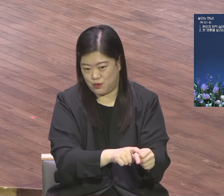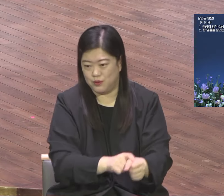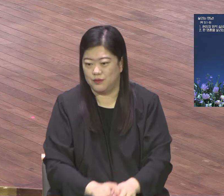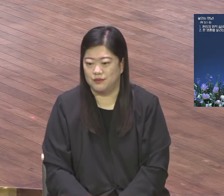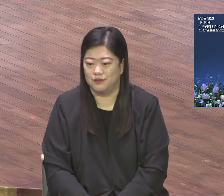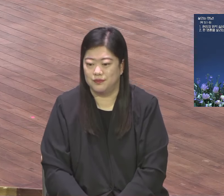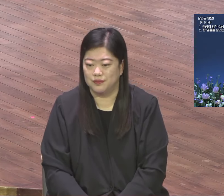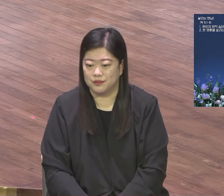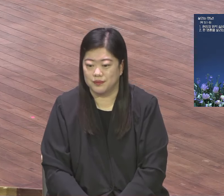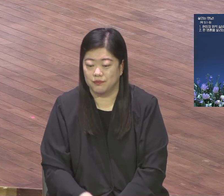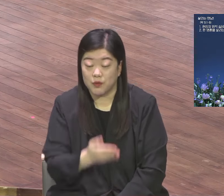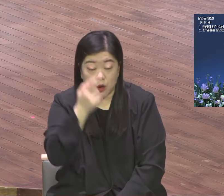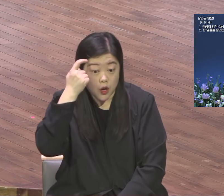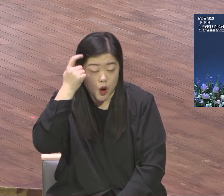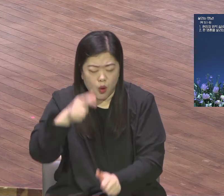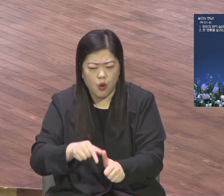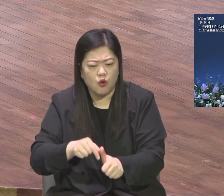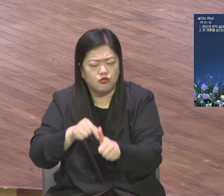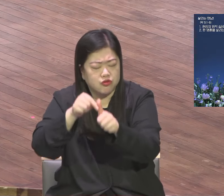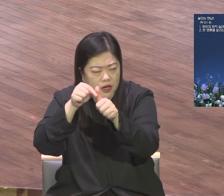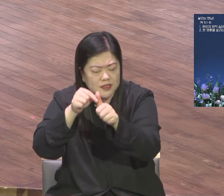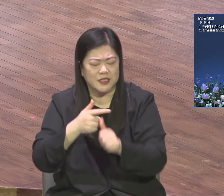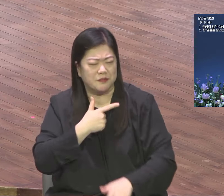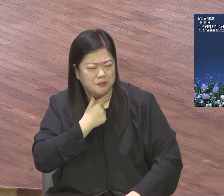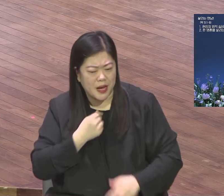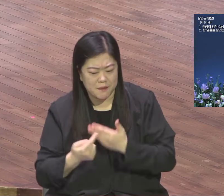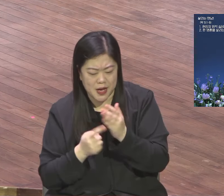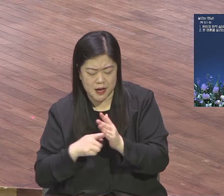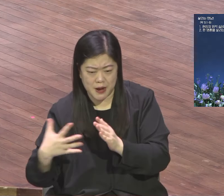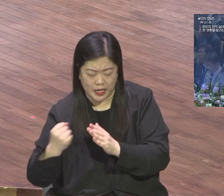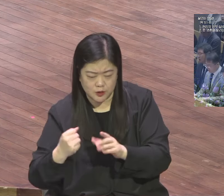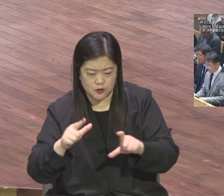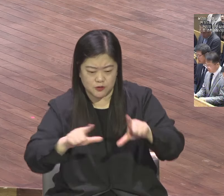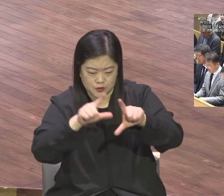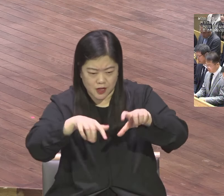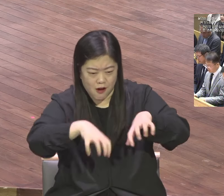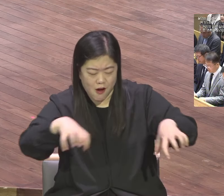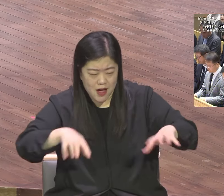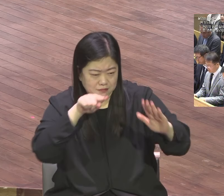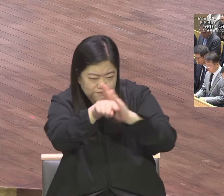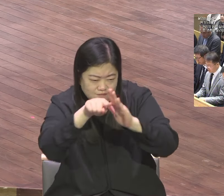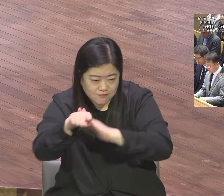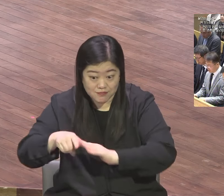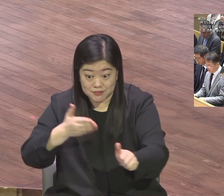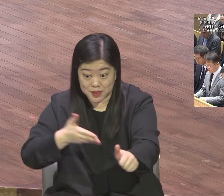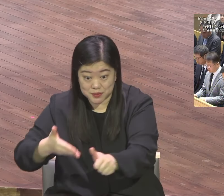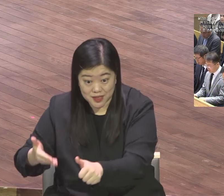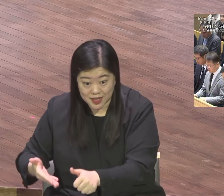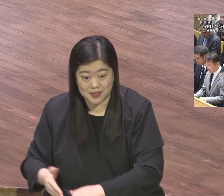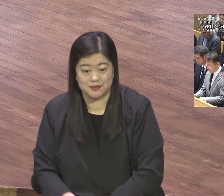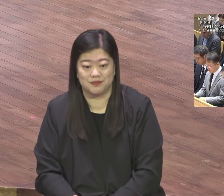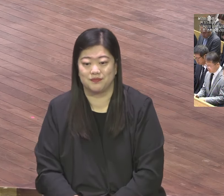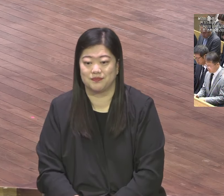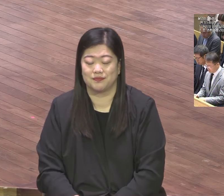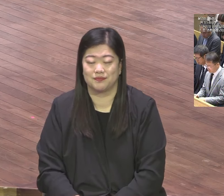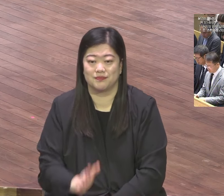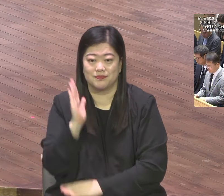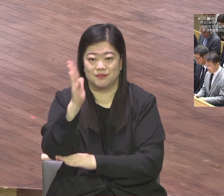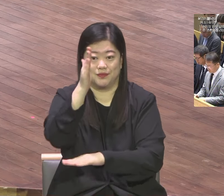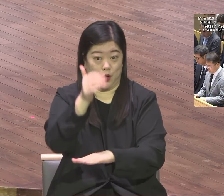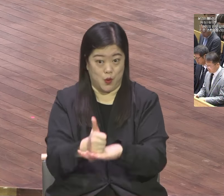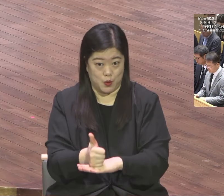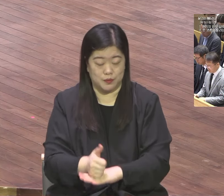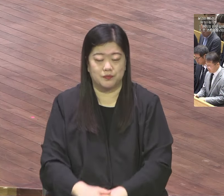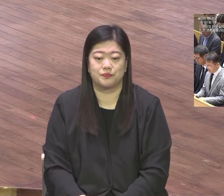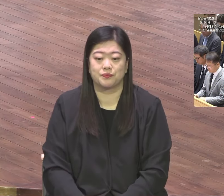현장의 장막터를 넓혀나가는 예언 가족들 다 되시기를 주님으로 축복합니다. 결론입니다. 영국의